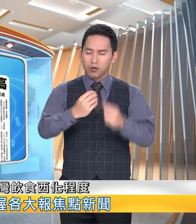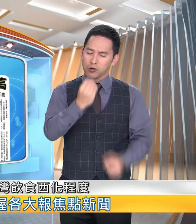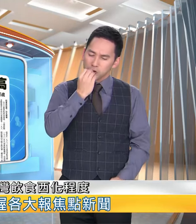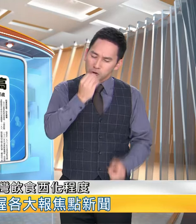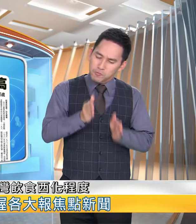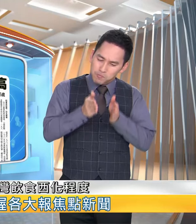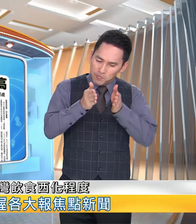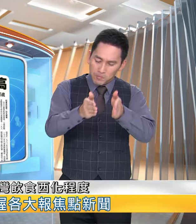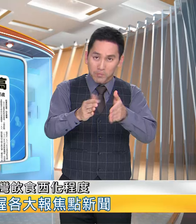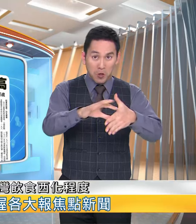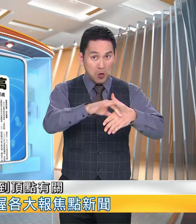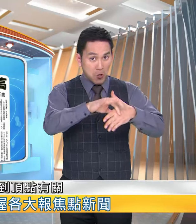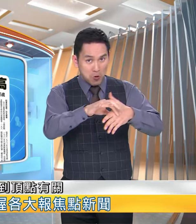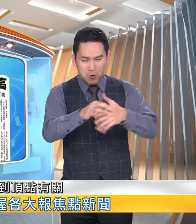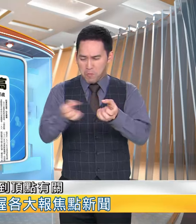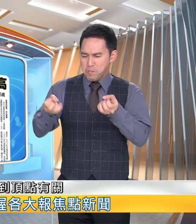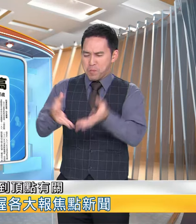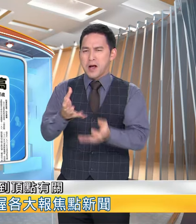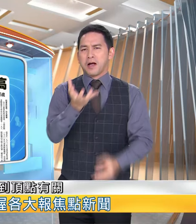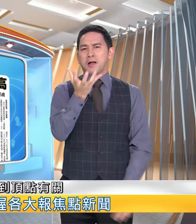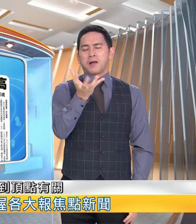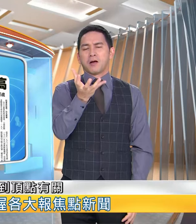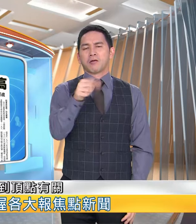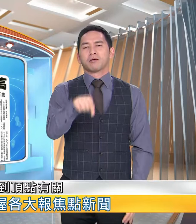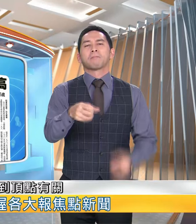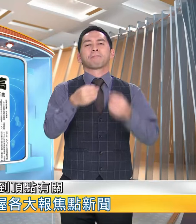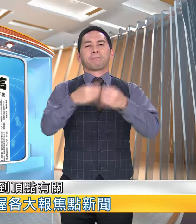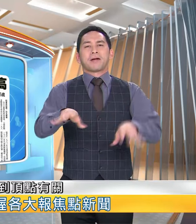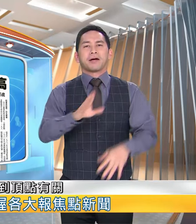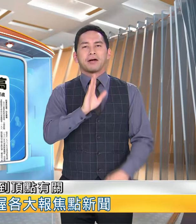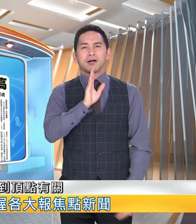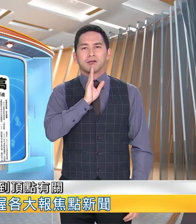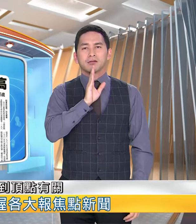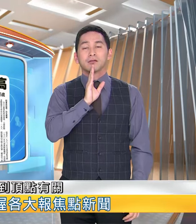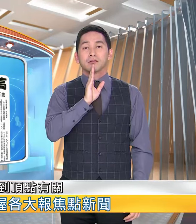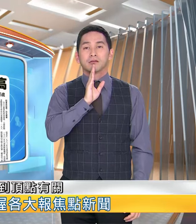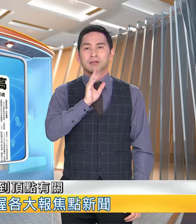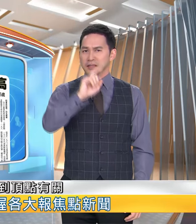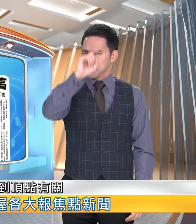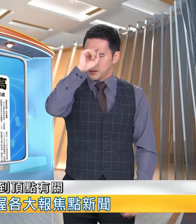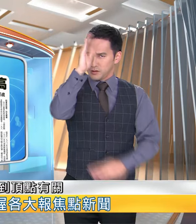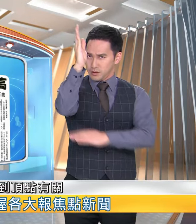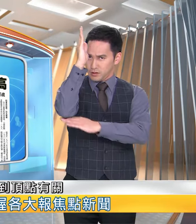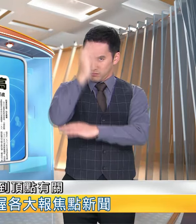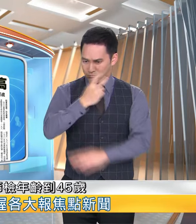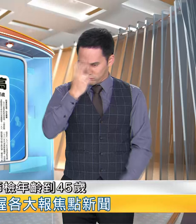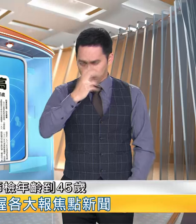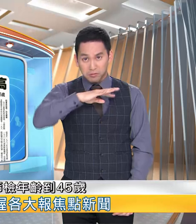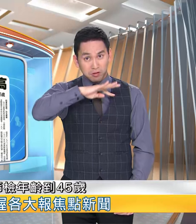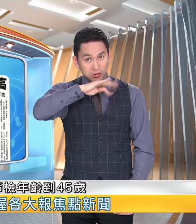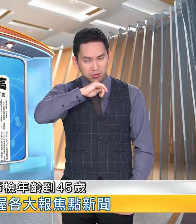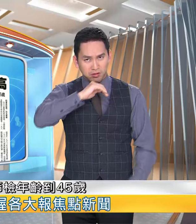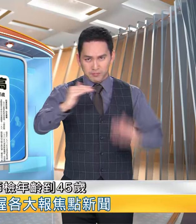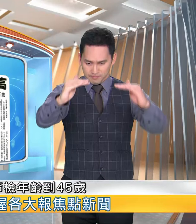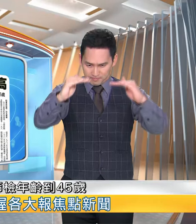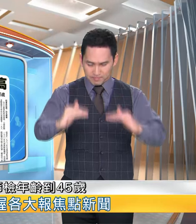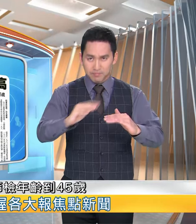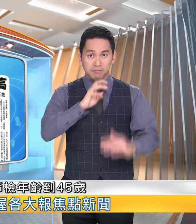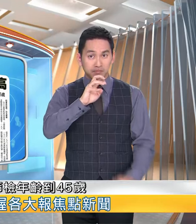程度于1980年代达到顶点有关，呼吁政府下修